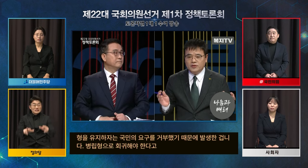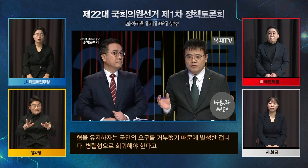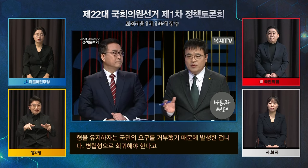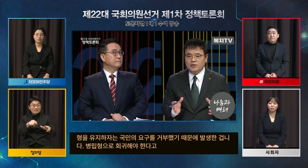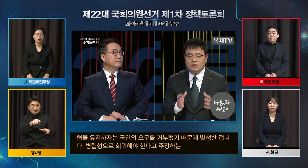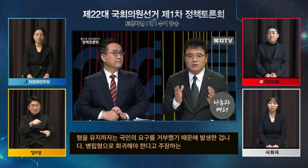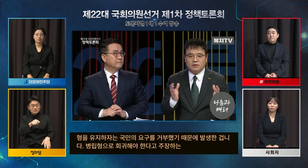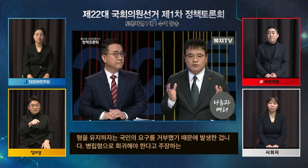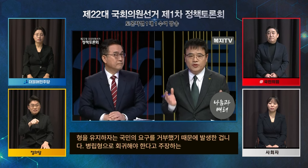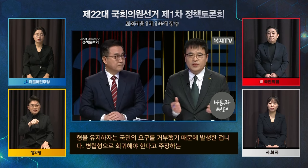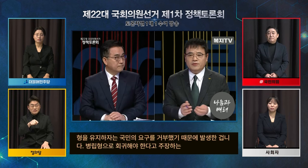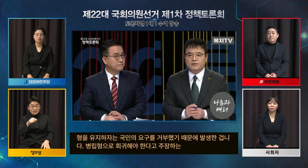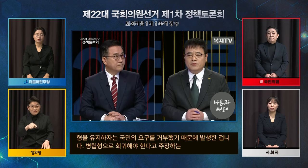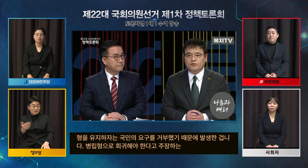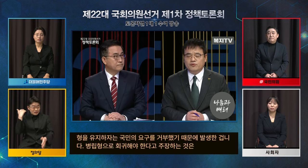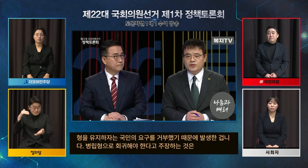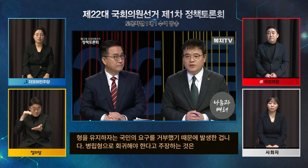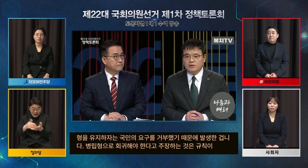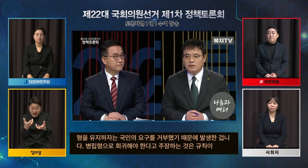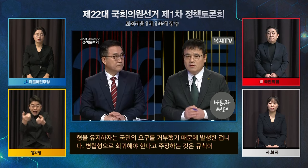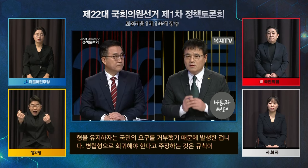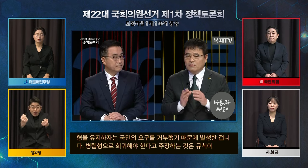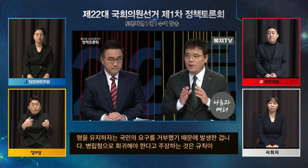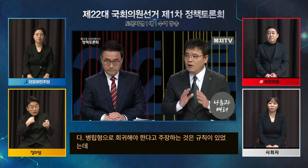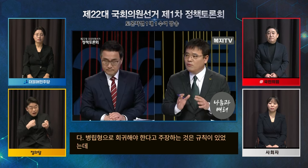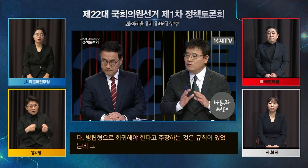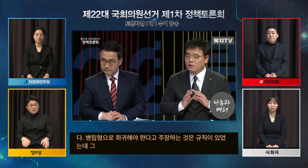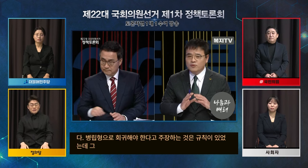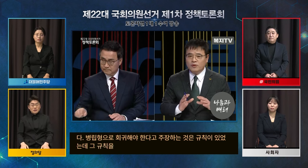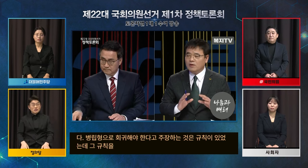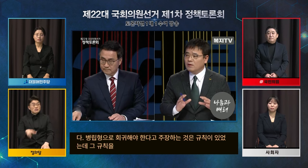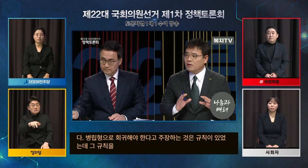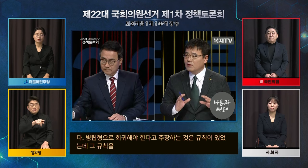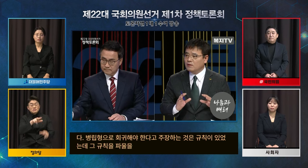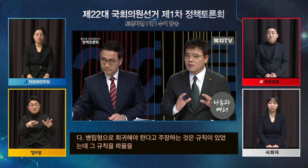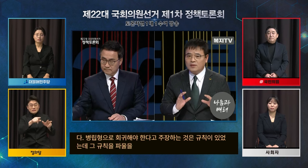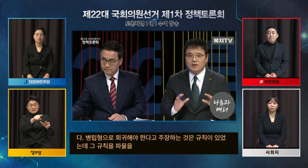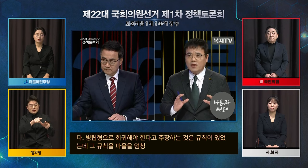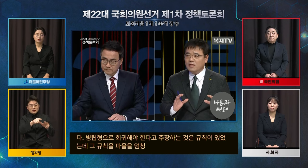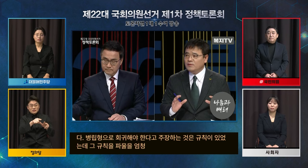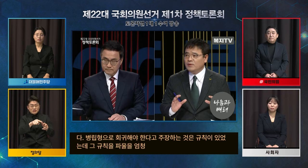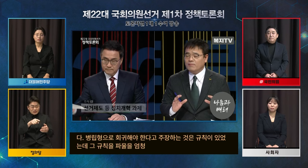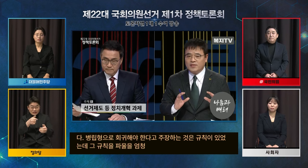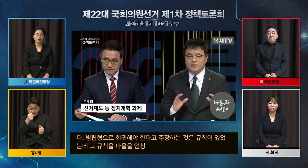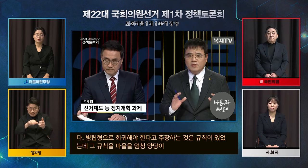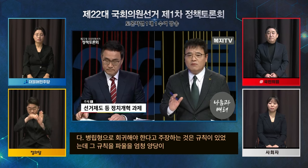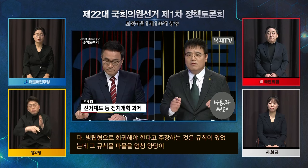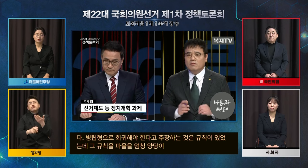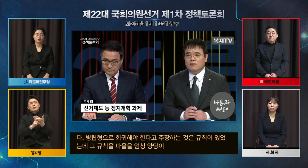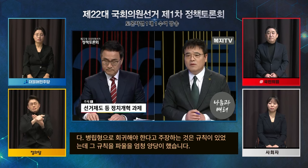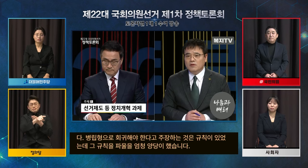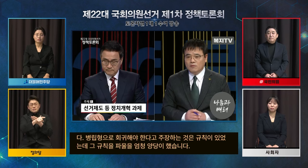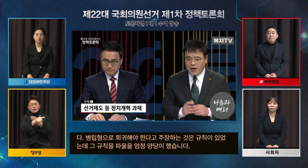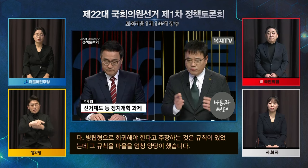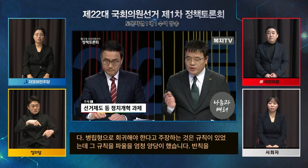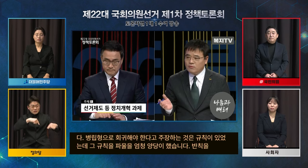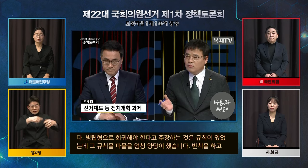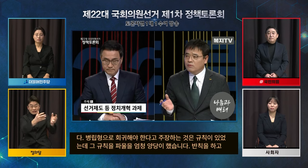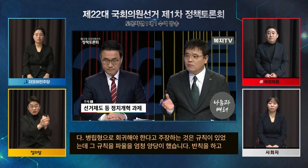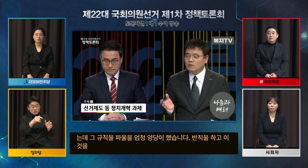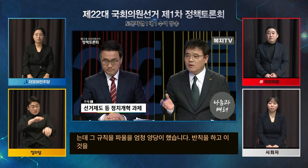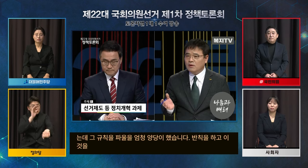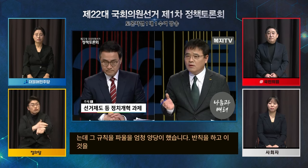경기를 치르기 위한 규칙이 있었는데 그 규칙을 파울을 엄청 양당했습니다. 반칙을 하고. 이걸